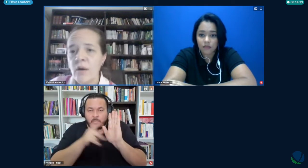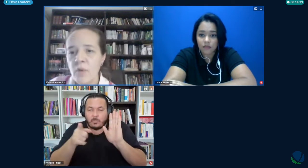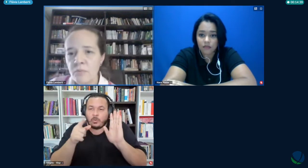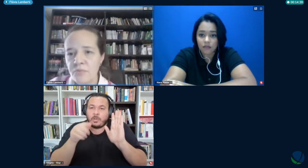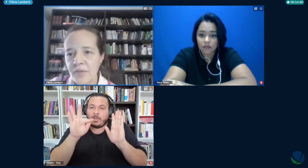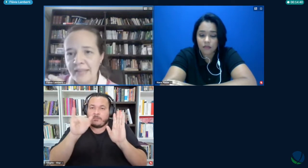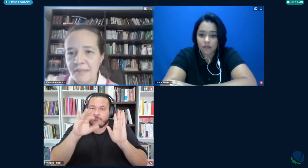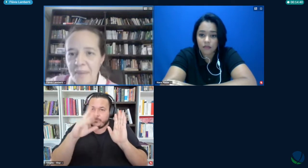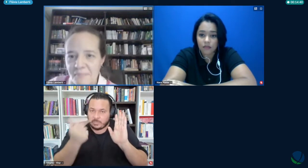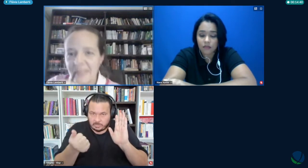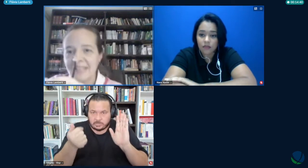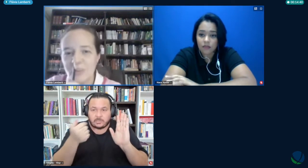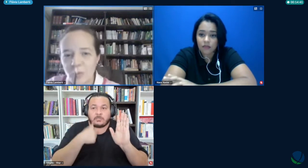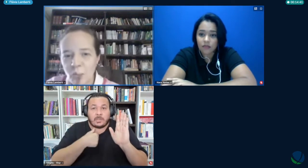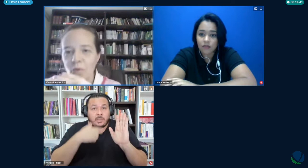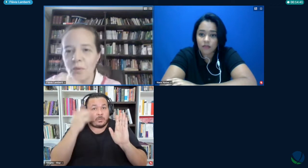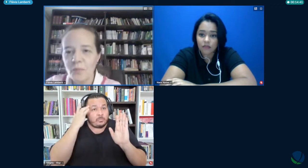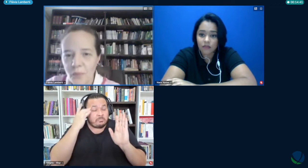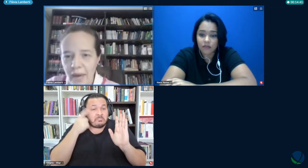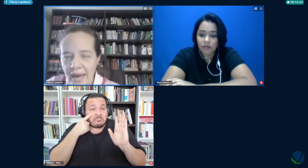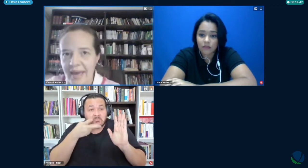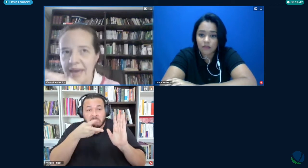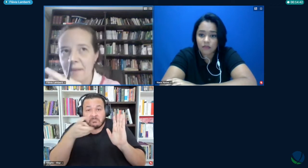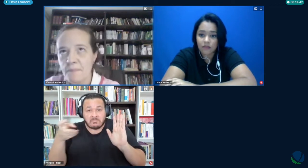Agora, eu fiquei também tentando